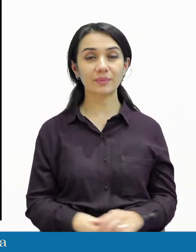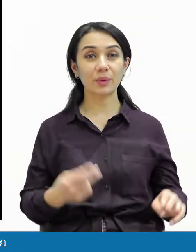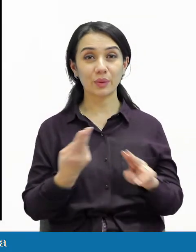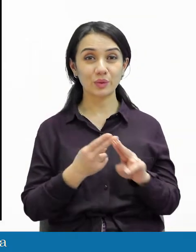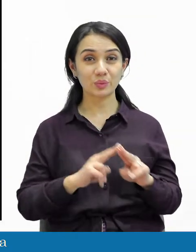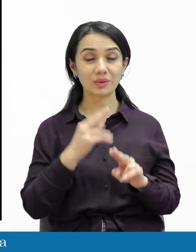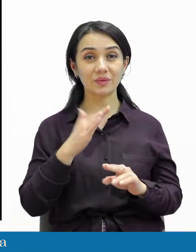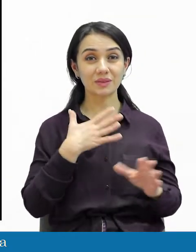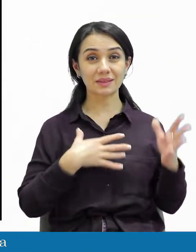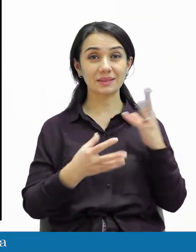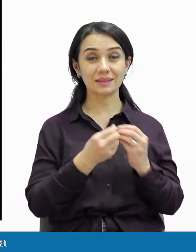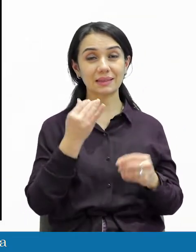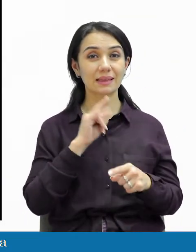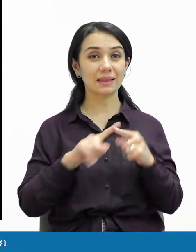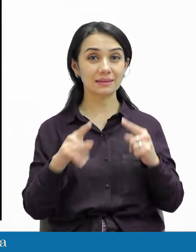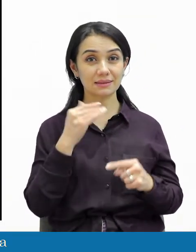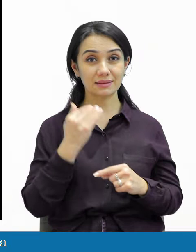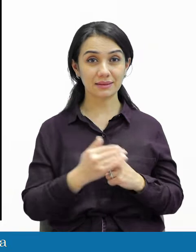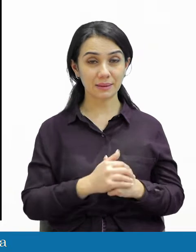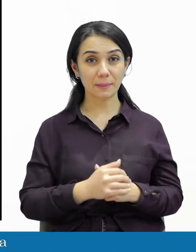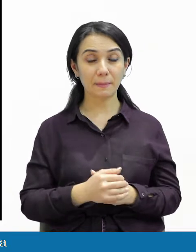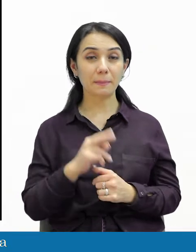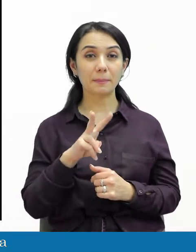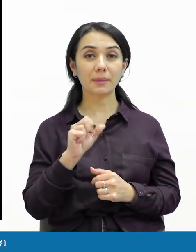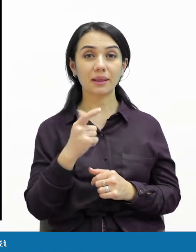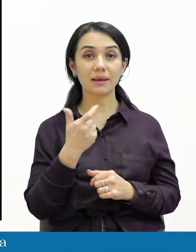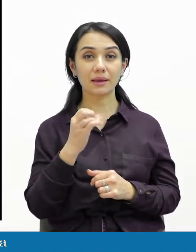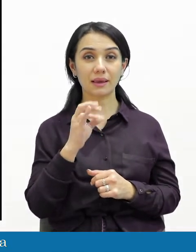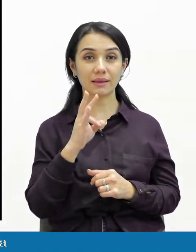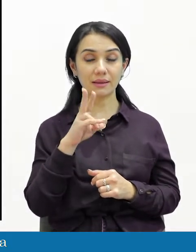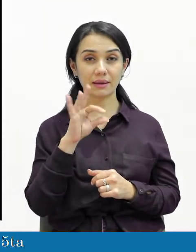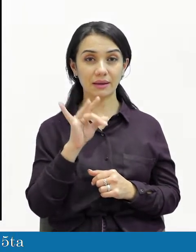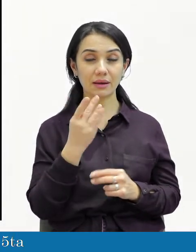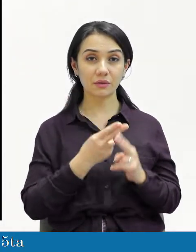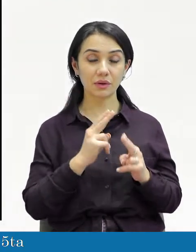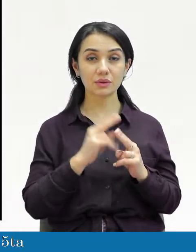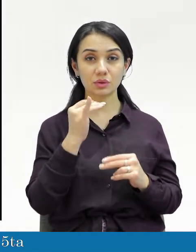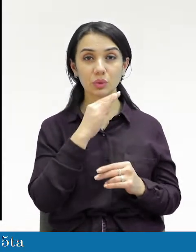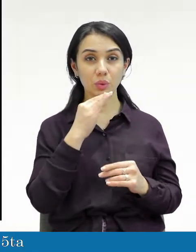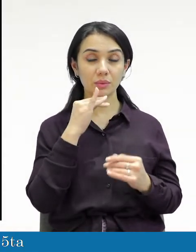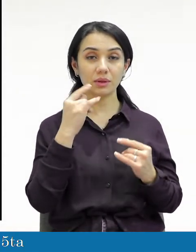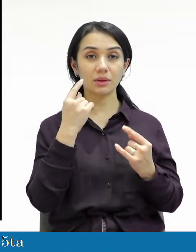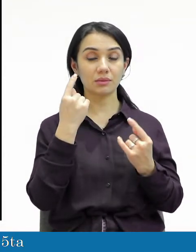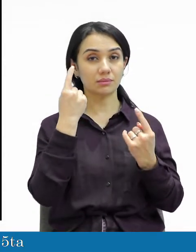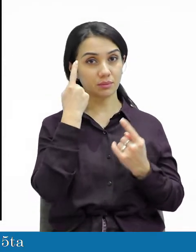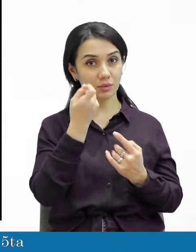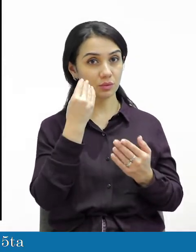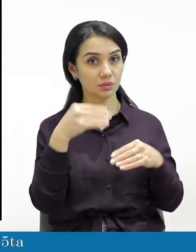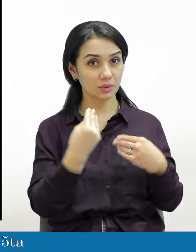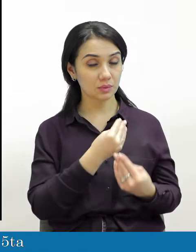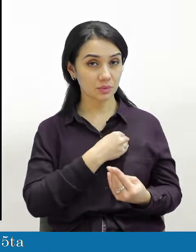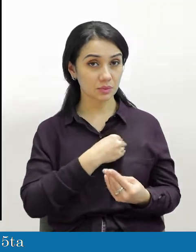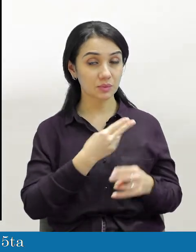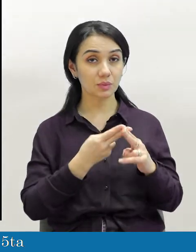Bu videomuzda sizler bilan tezda pluginlar ve community haqida ko'proq ma'lumot berib o'tmoqchiman ve sizga